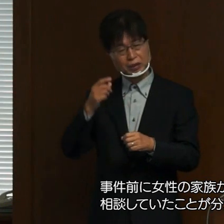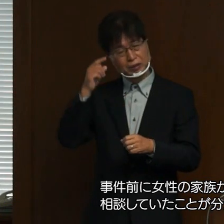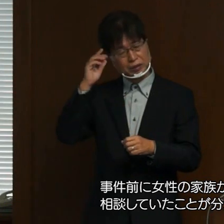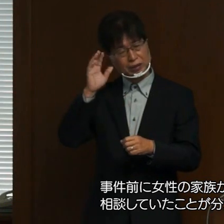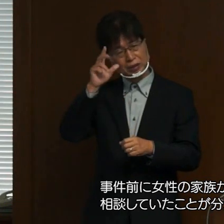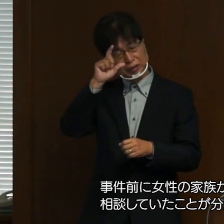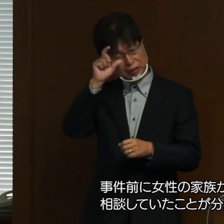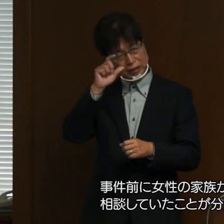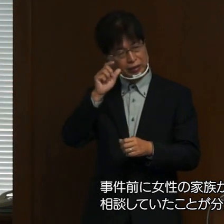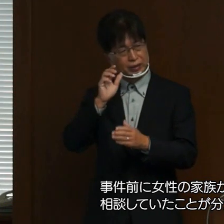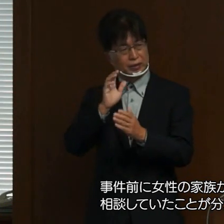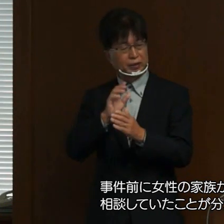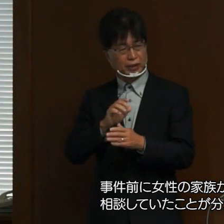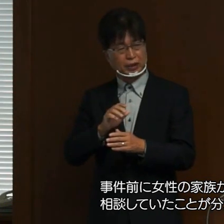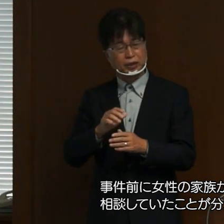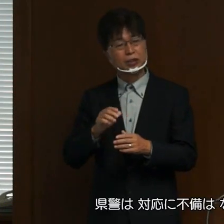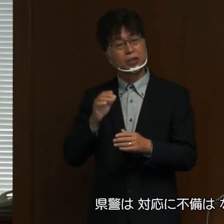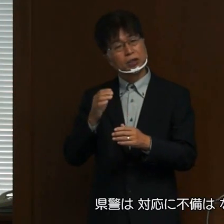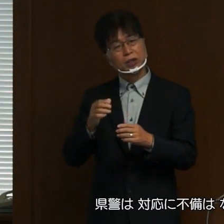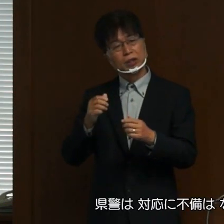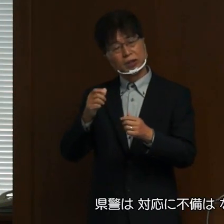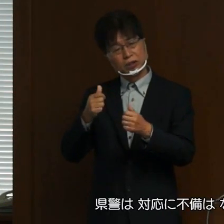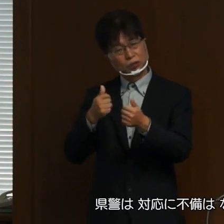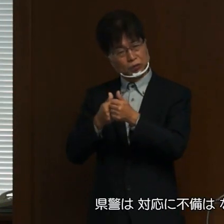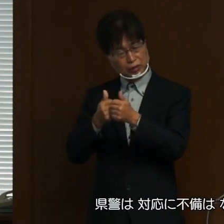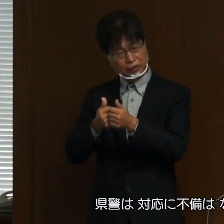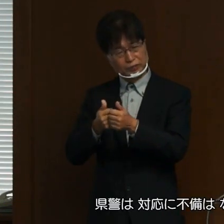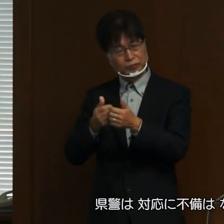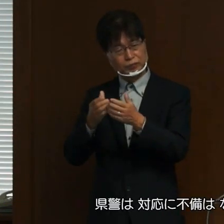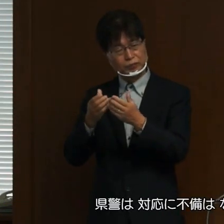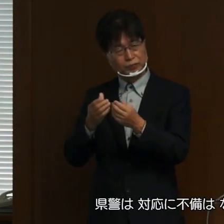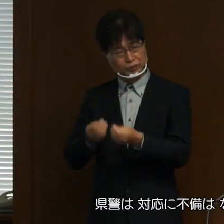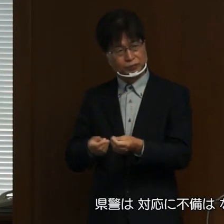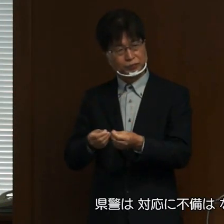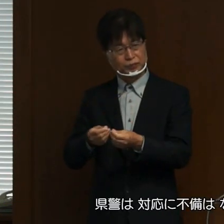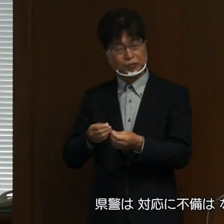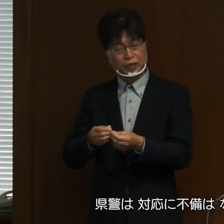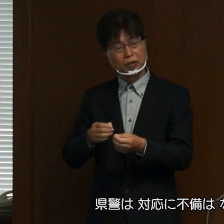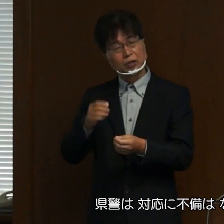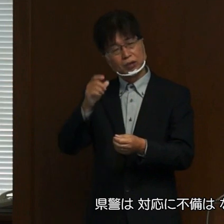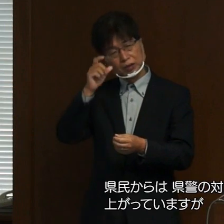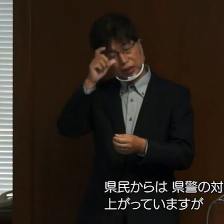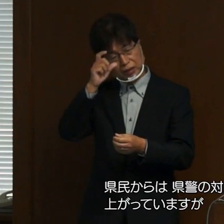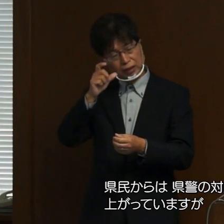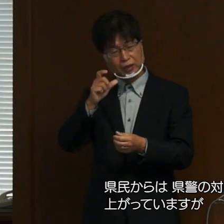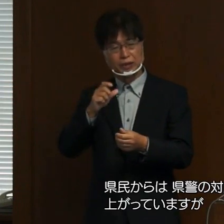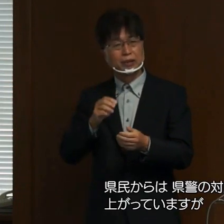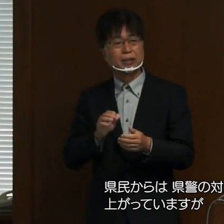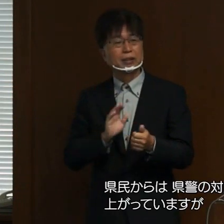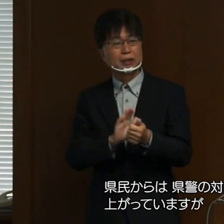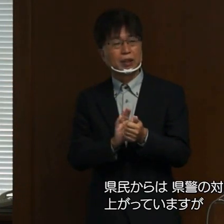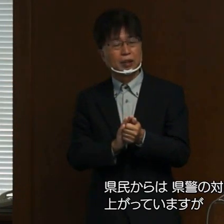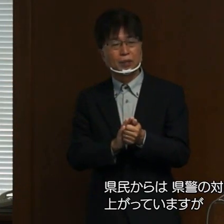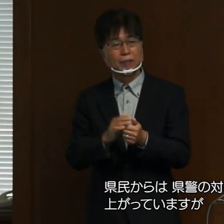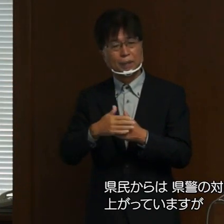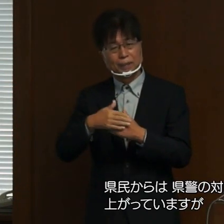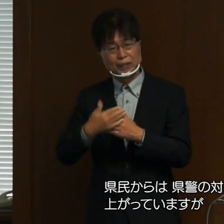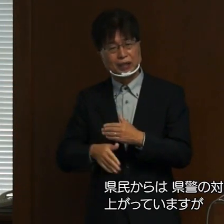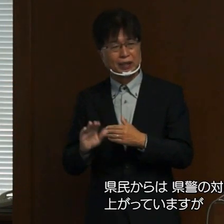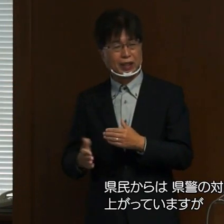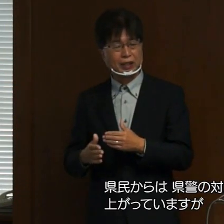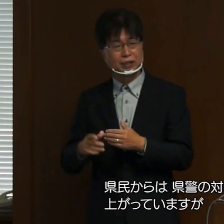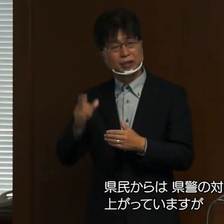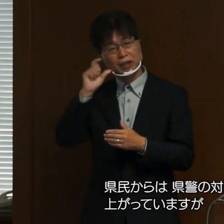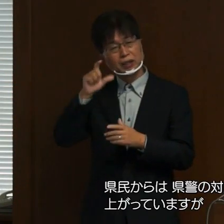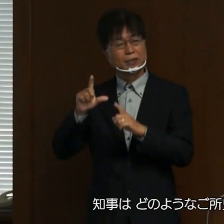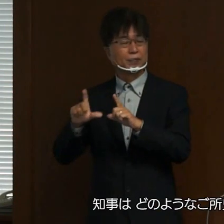に繰り返し相談していたことが分かっていますが、県警は対応に不備はなかったとしています。県民からは県警の対応を疑問